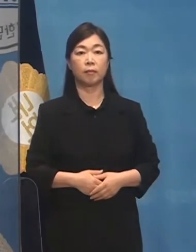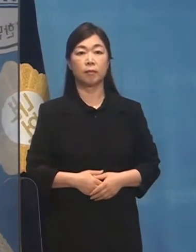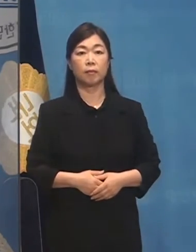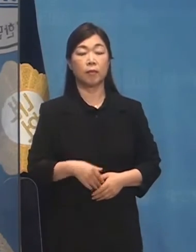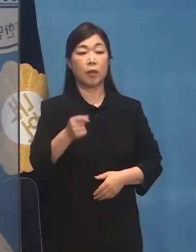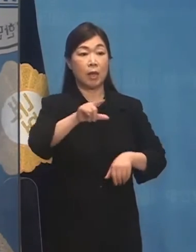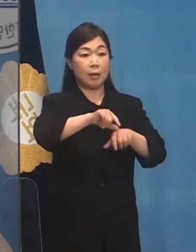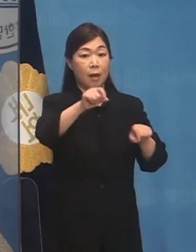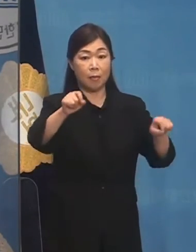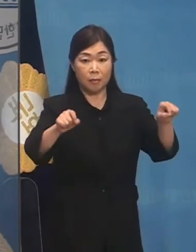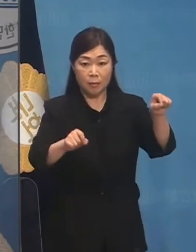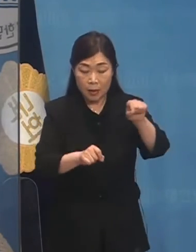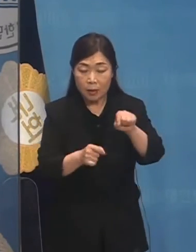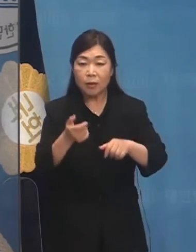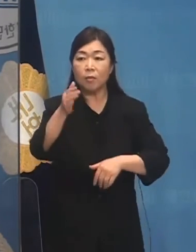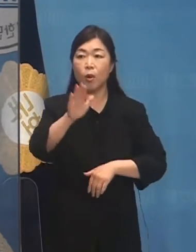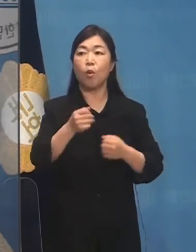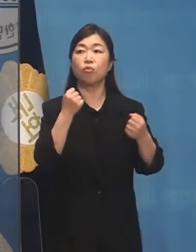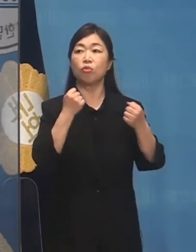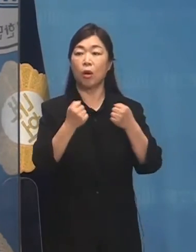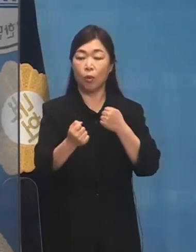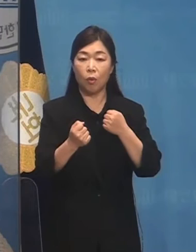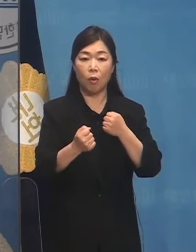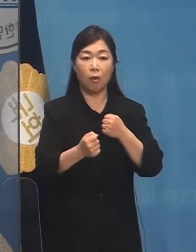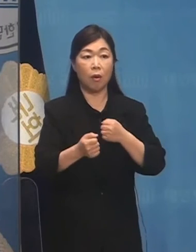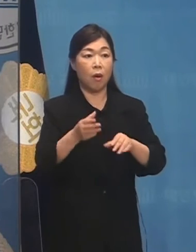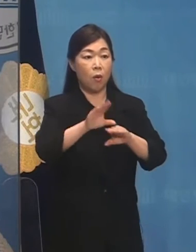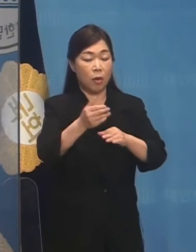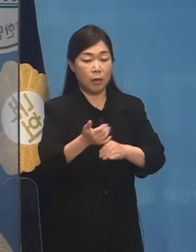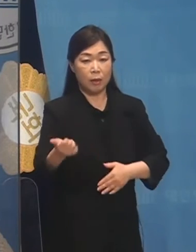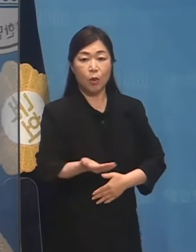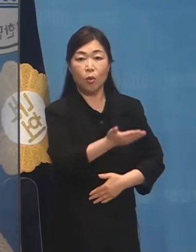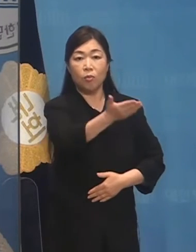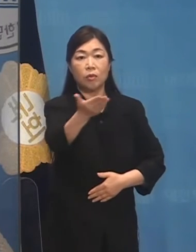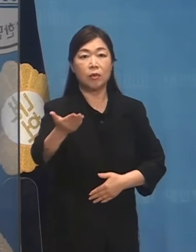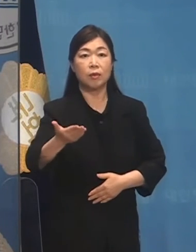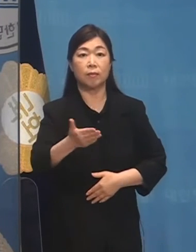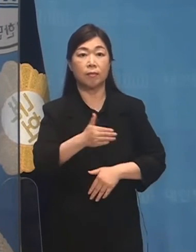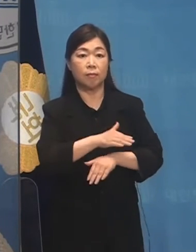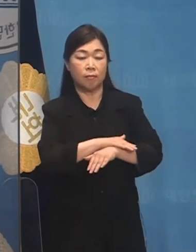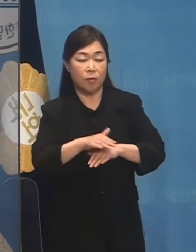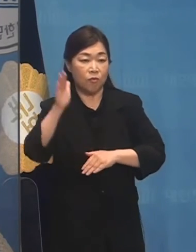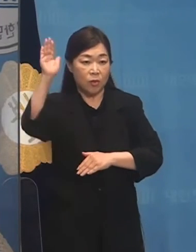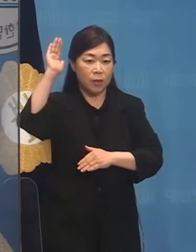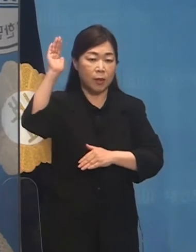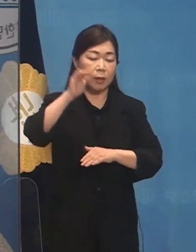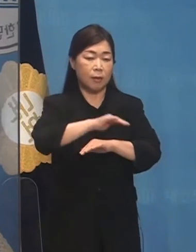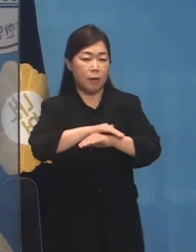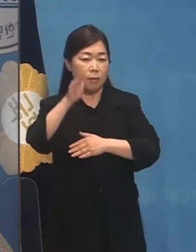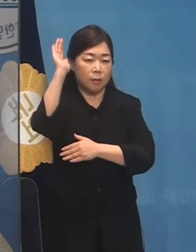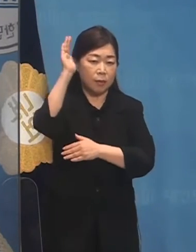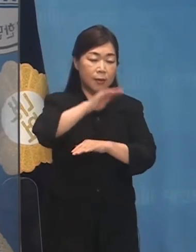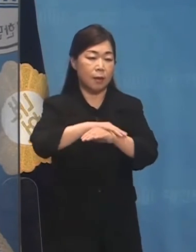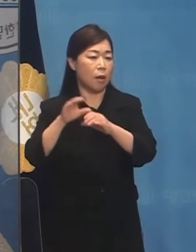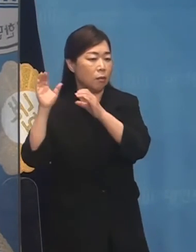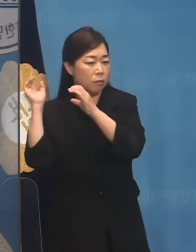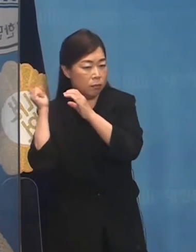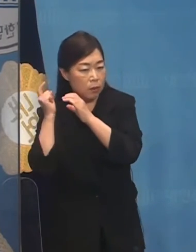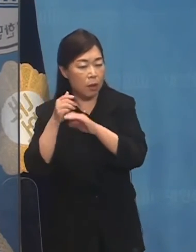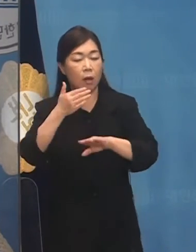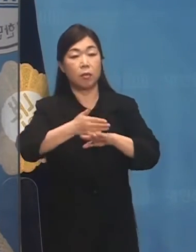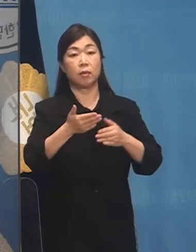좀 시간이 길었습니다. 그럼에도 불구하고 많은 언론인들께서 이렇게 저희들의 얘기를 다 들어줘서